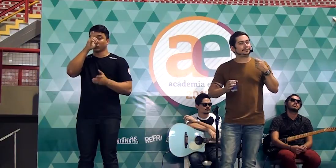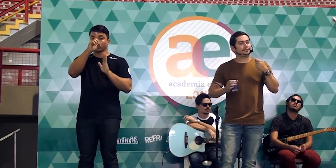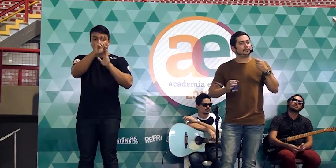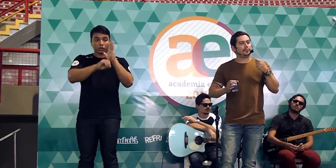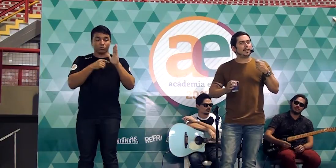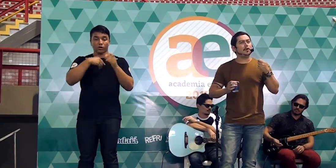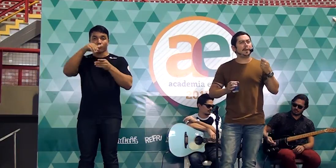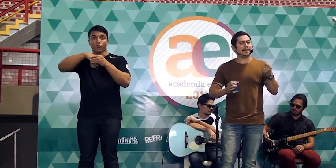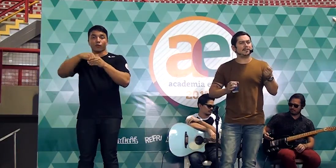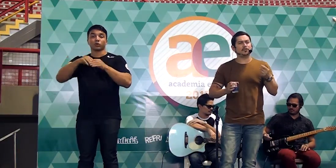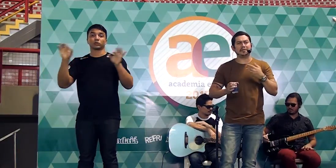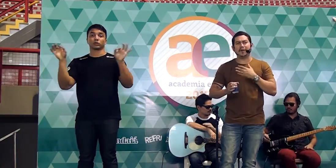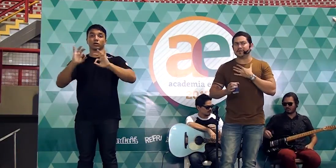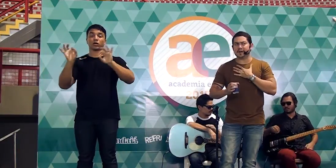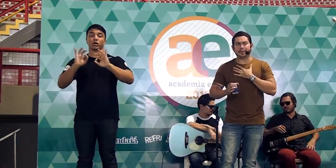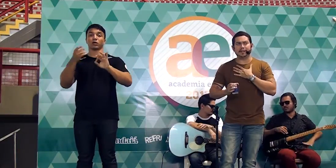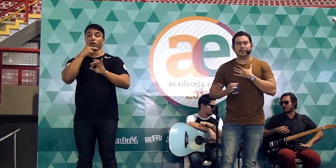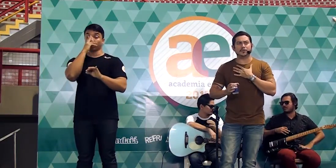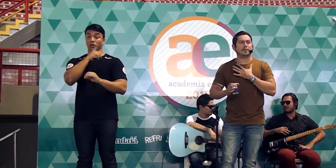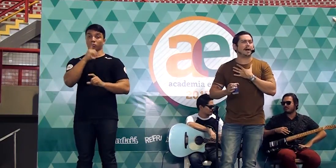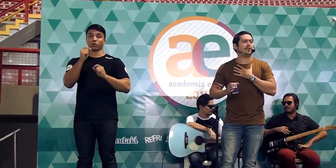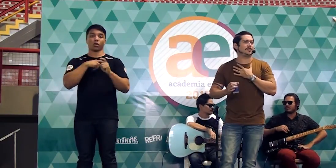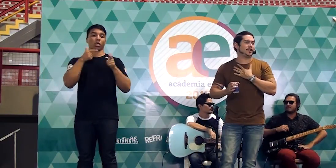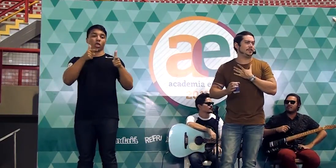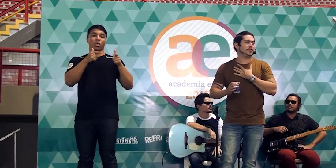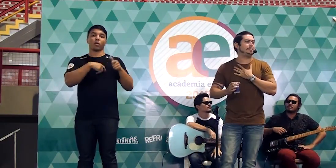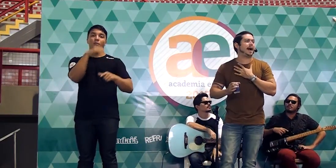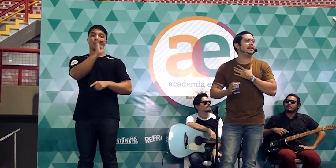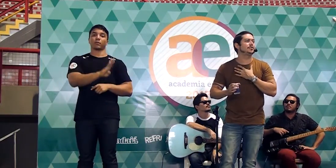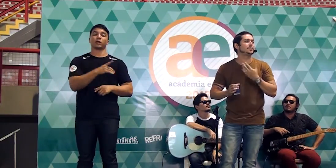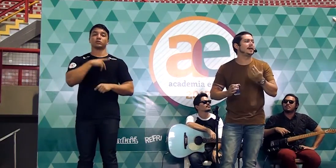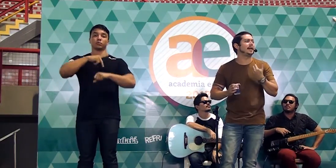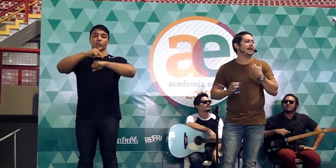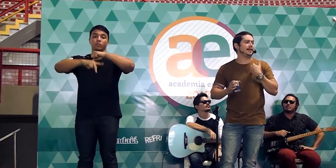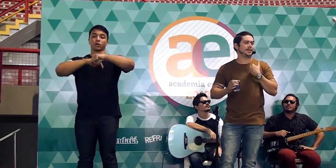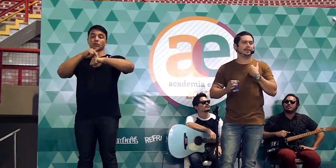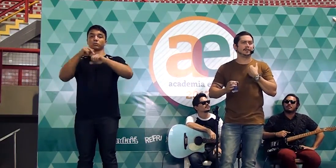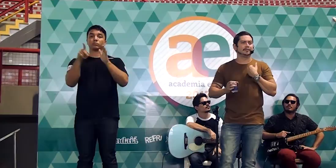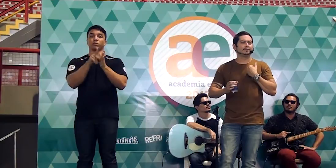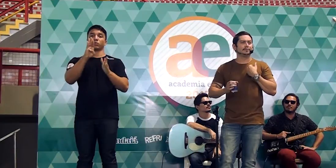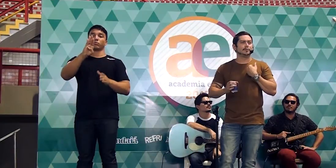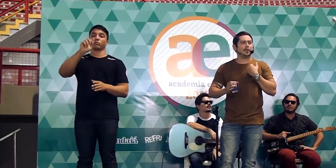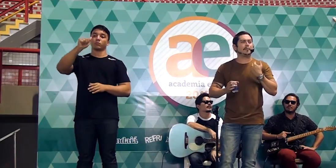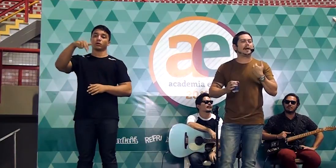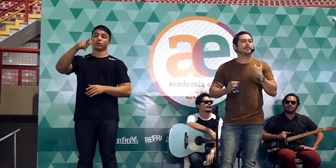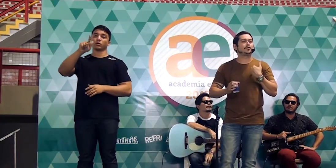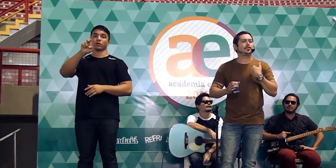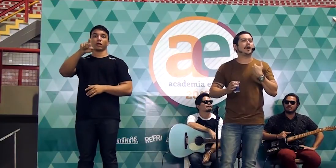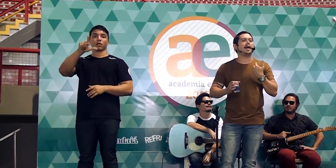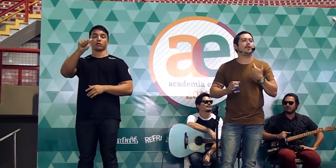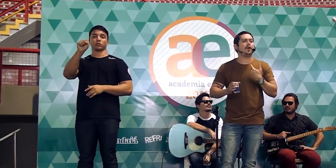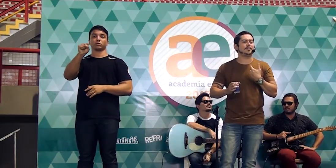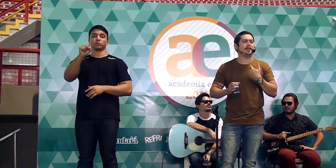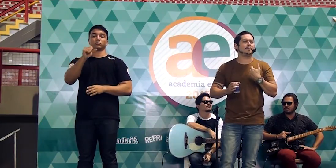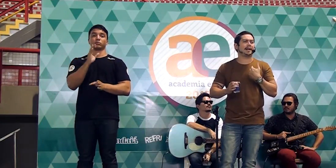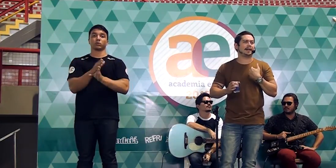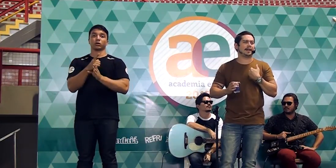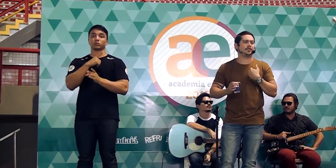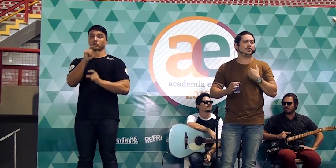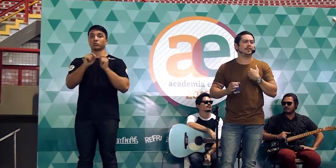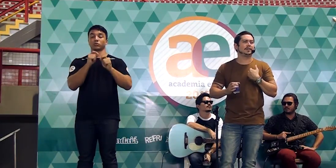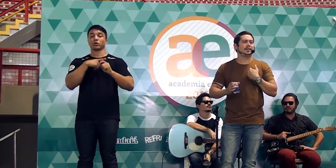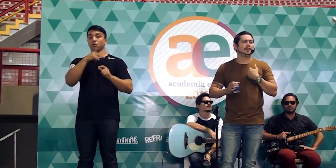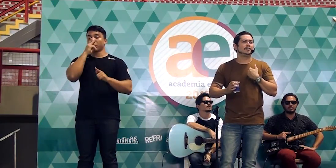voto, e o Brasil tinha vários apelidos, chamavam a gente de país dos banguelas, porque o Brasil tinha um recorde na